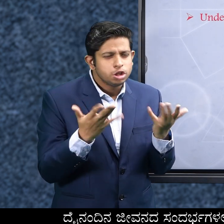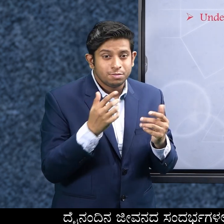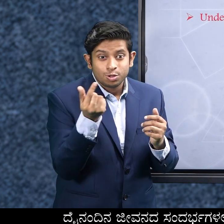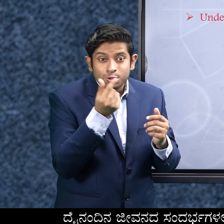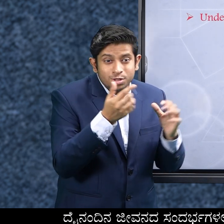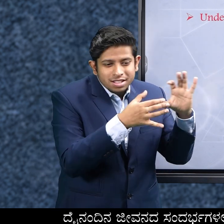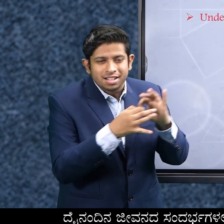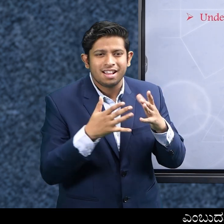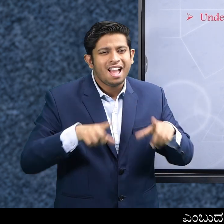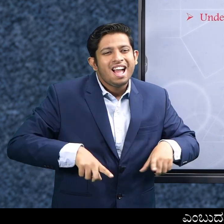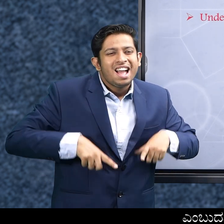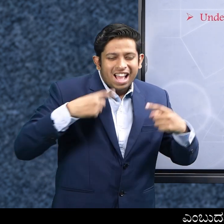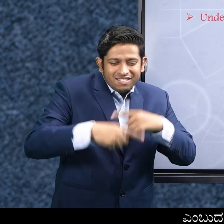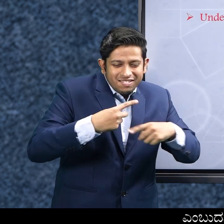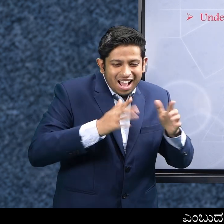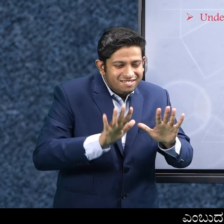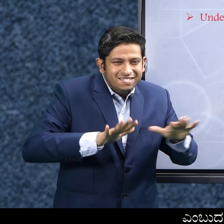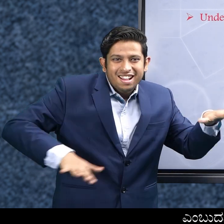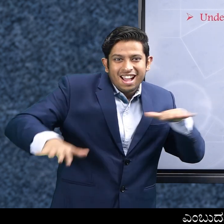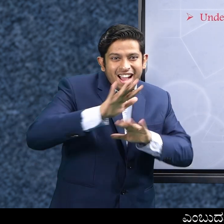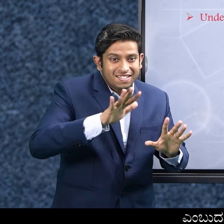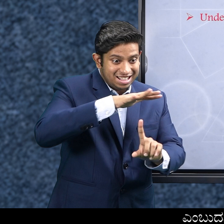ಹೇಗೆ ಬಳಸಲಾಗುತ್ತೆ ಎಂಬುದನ್ನ ಅರ್ಥ ಮಾಡ್ಕೊಳ್ಳಿ.